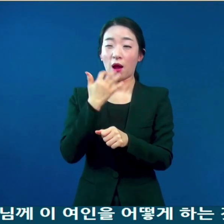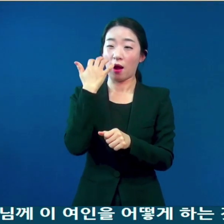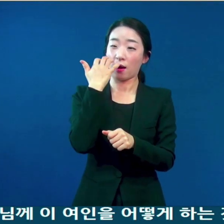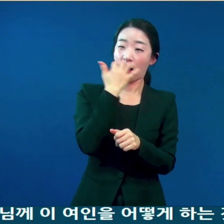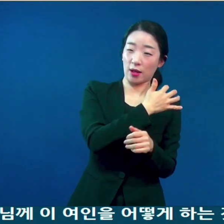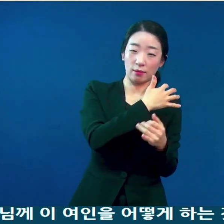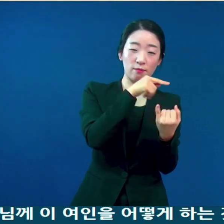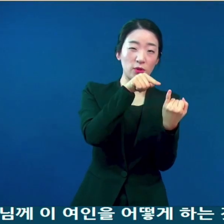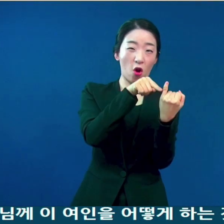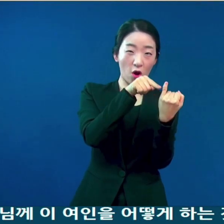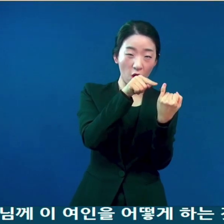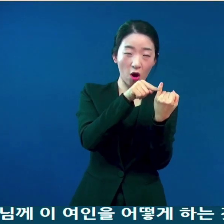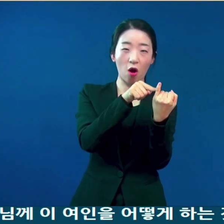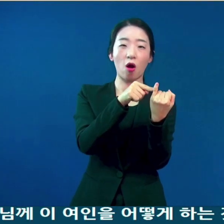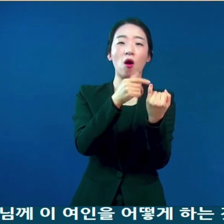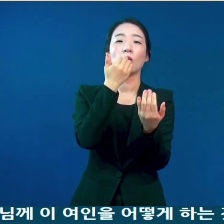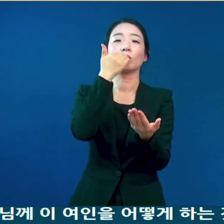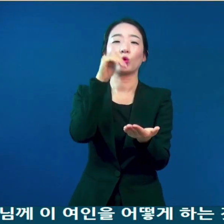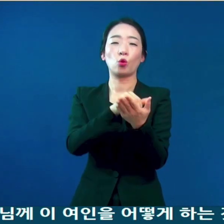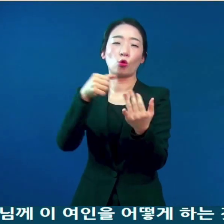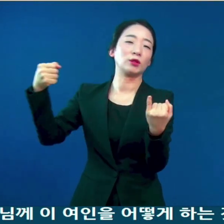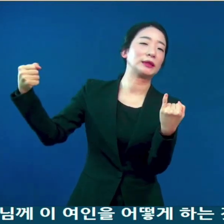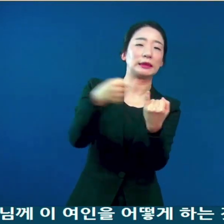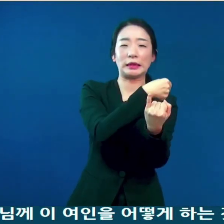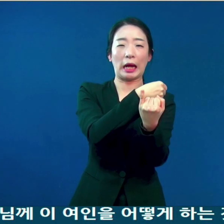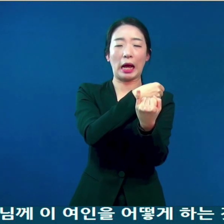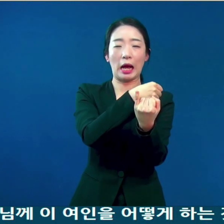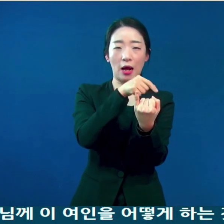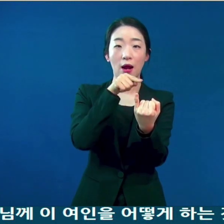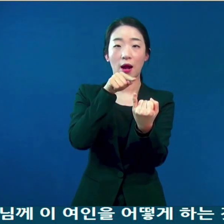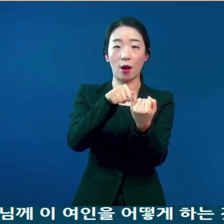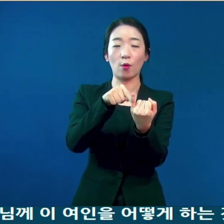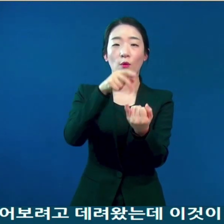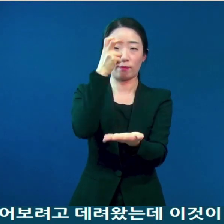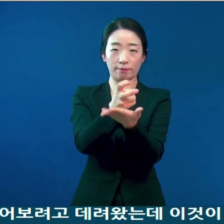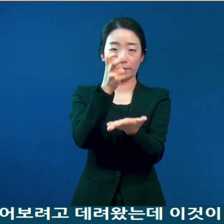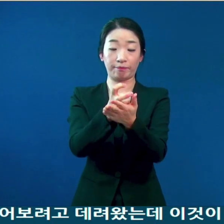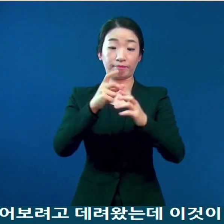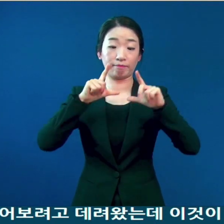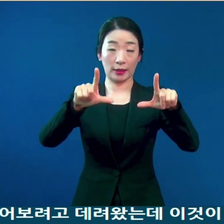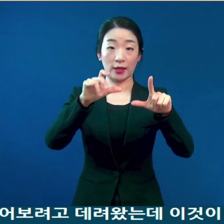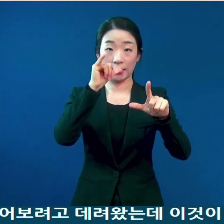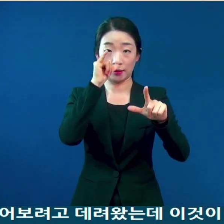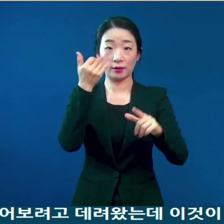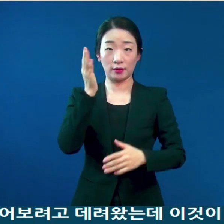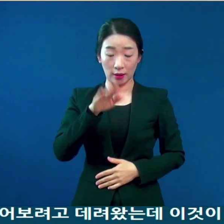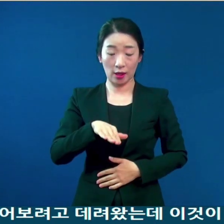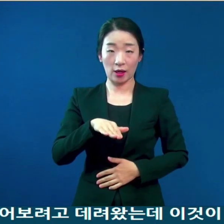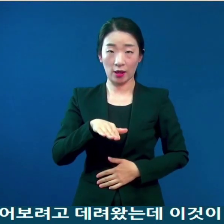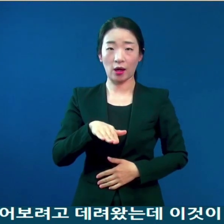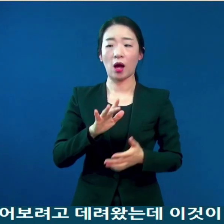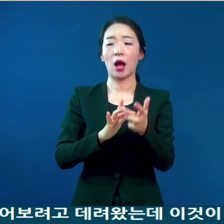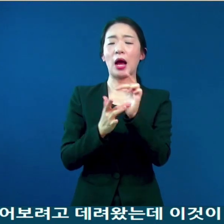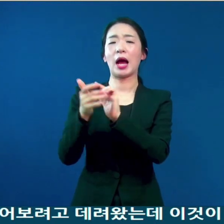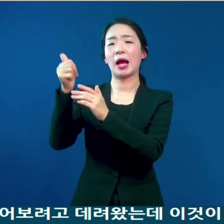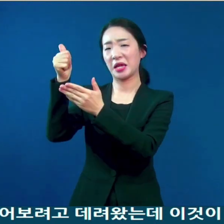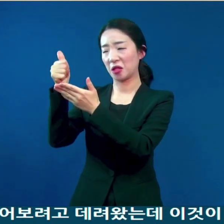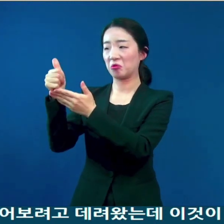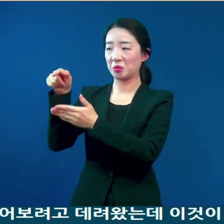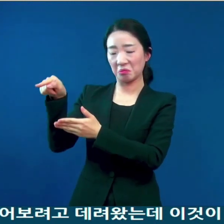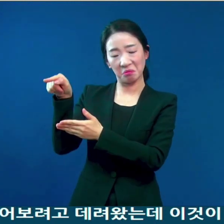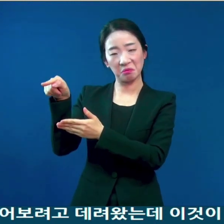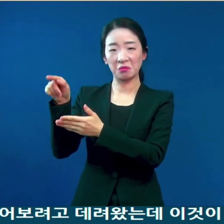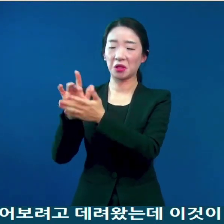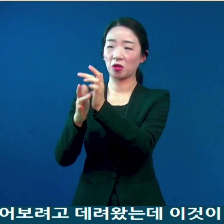있었는데, 서기관과 바리새인들은 아마도 예수님께서 사랑에 관한 교훈을 많이 주시는 것을 보고 이